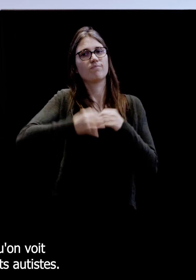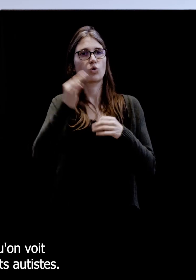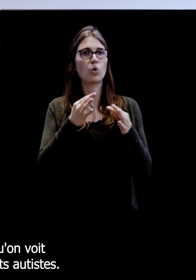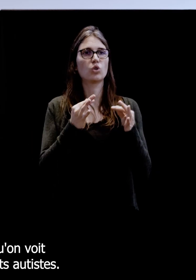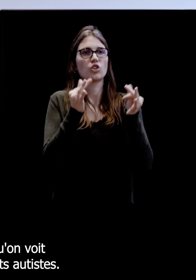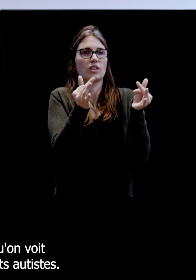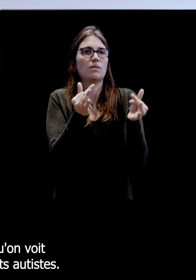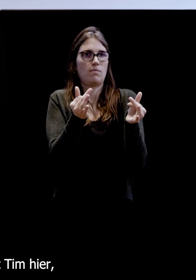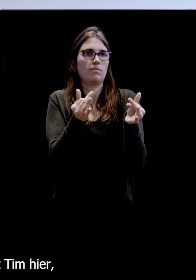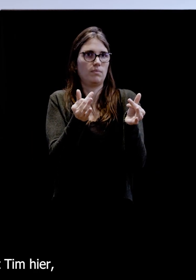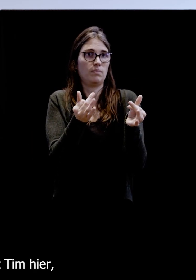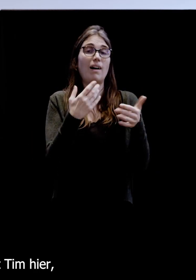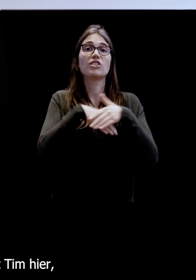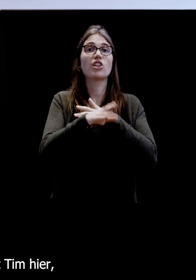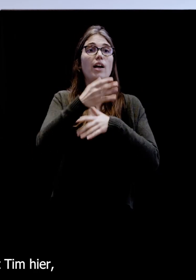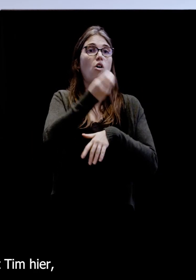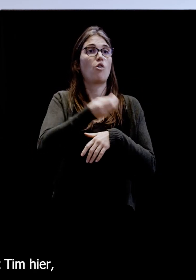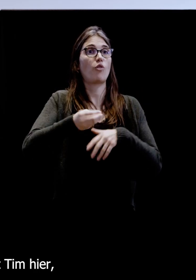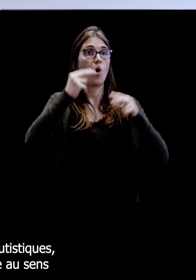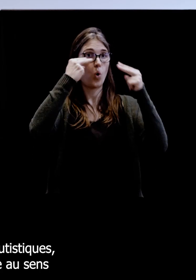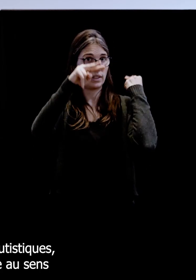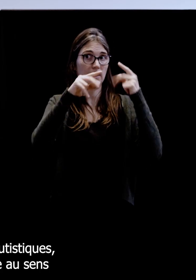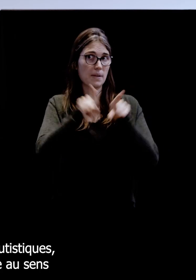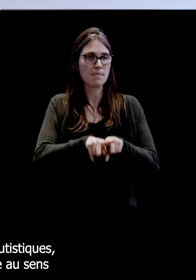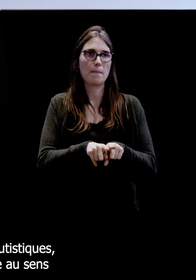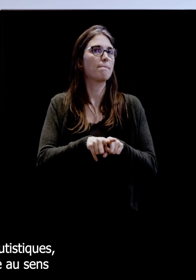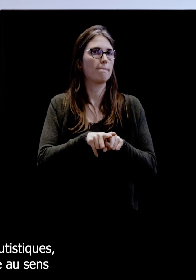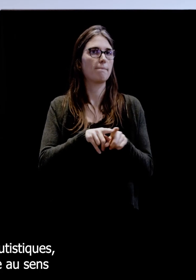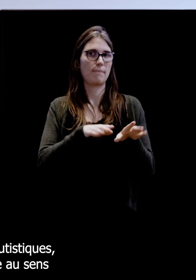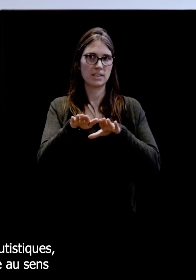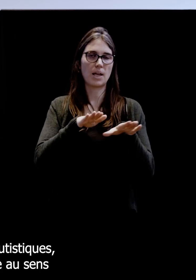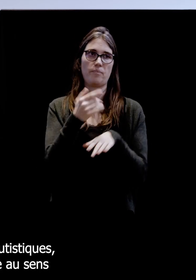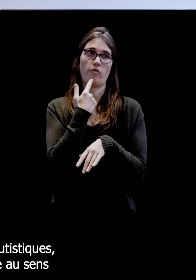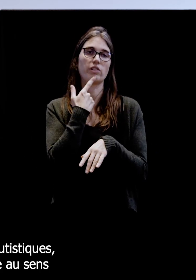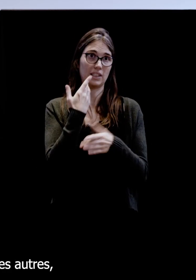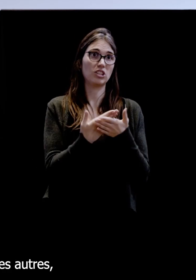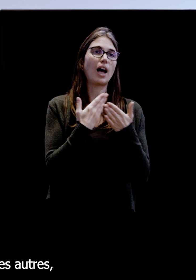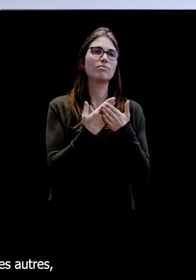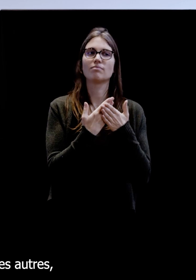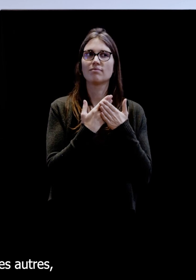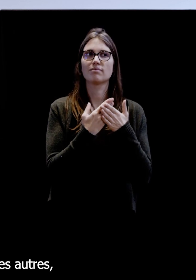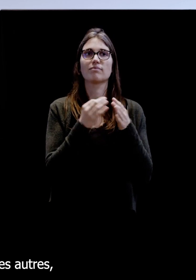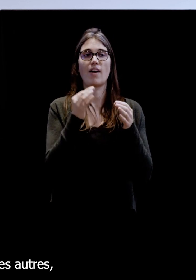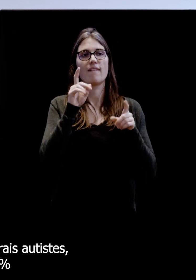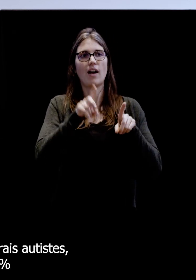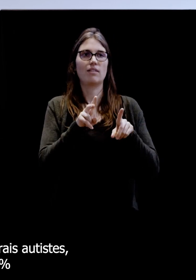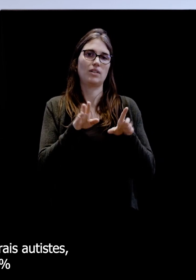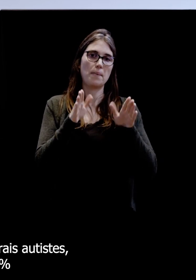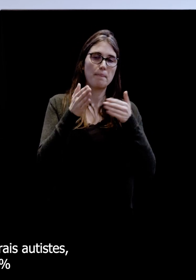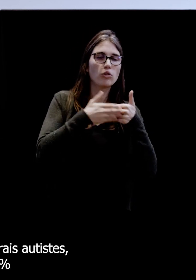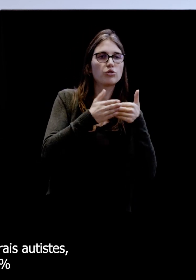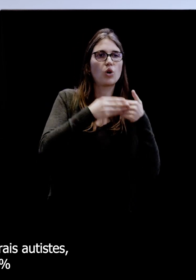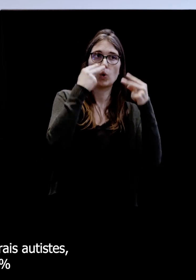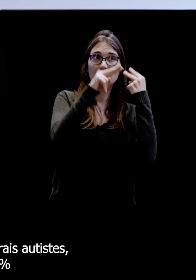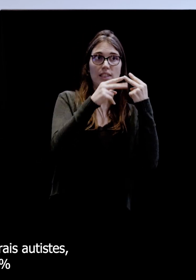chez énormément d'enfants autistes, et je rejoins ce que disait Tim hier, donc même s'il y a des traits autistiques, c'est pas de l'autisme au sens de la comparaison avec les autres, parce que les enfants,